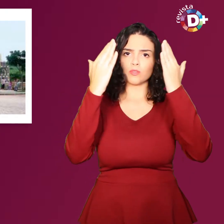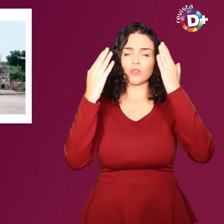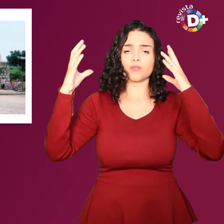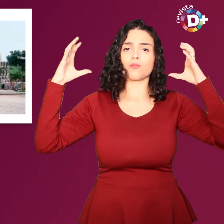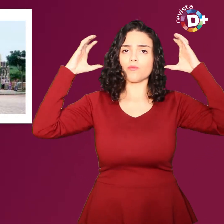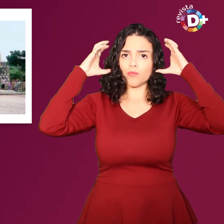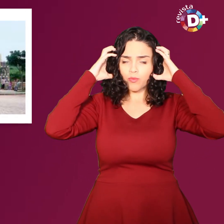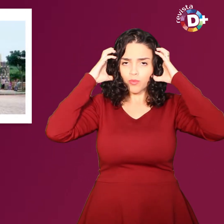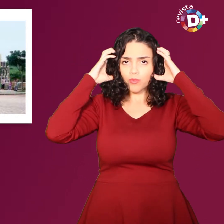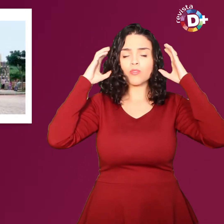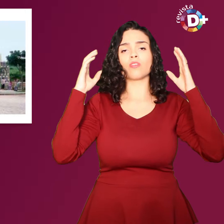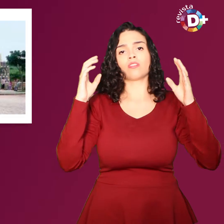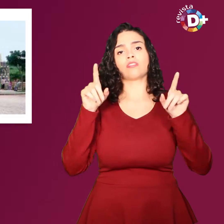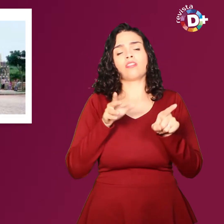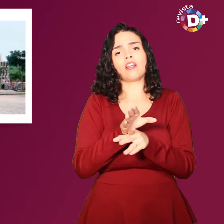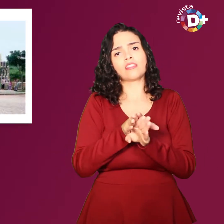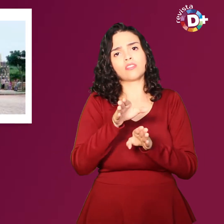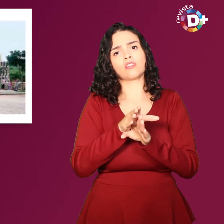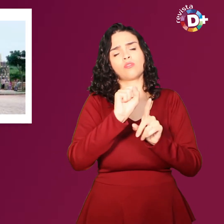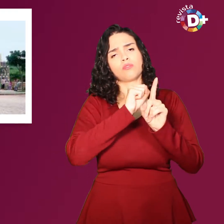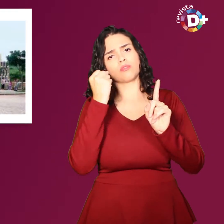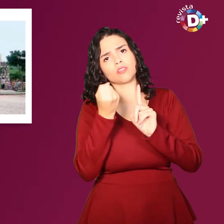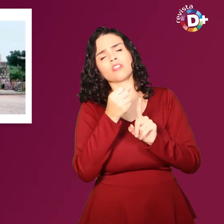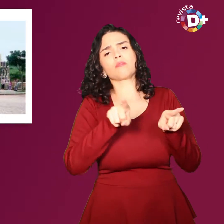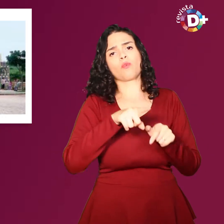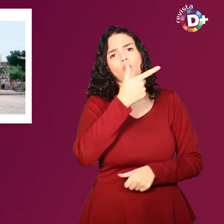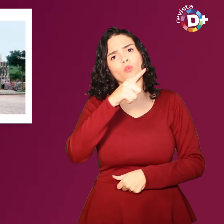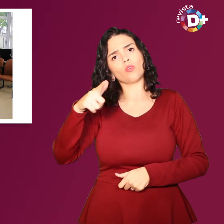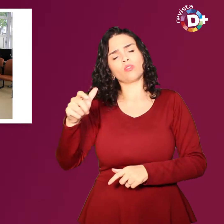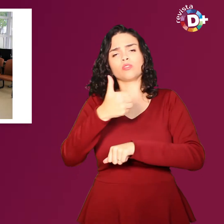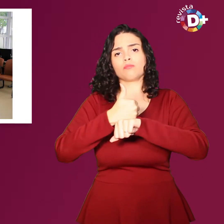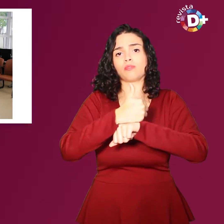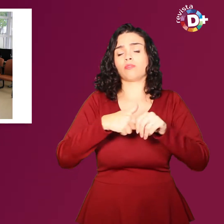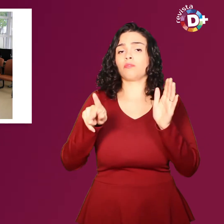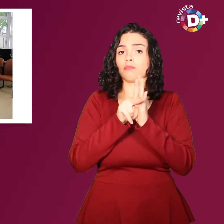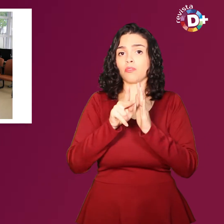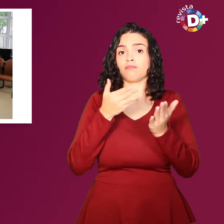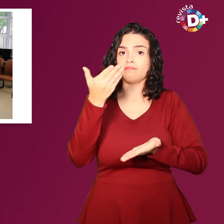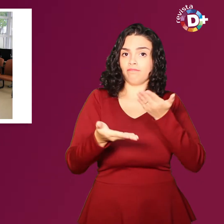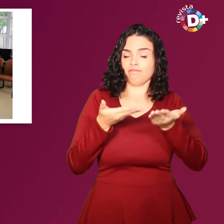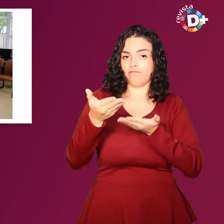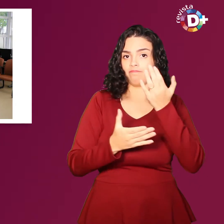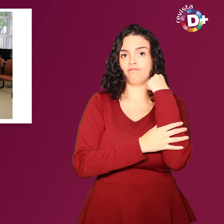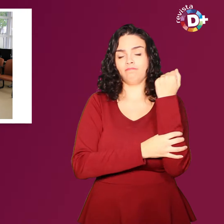terapeutas ocupacionais, fonoaudiólogos, assistentes sociais e outros profissionais especializados em